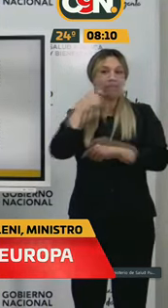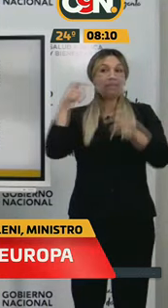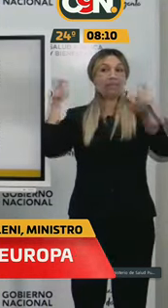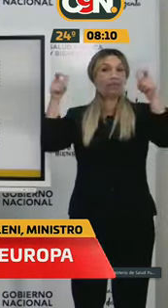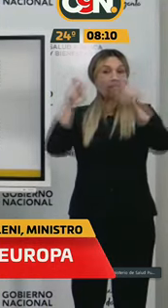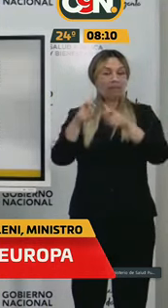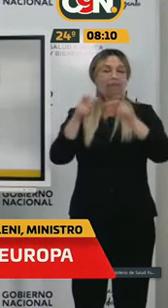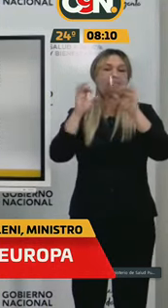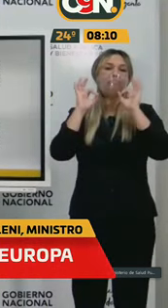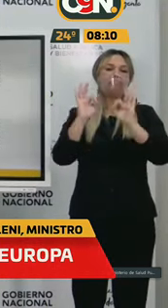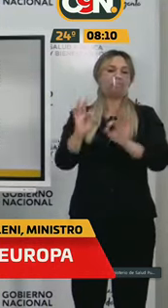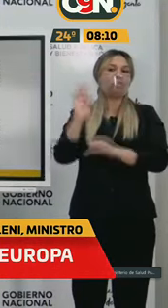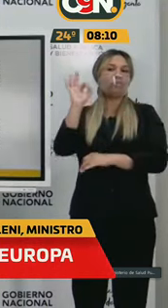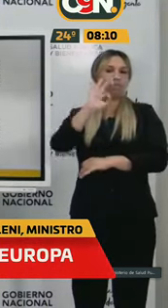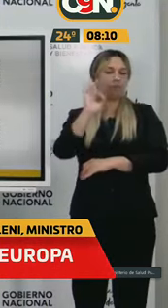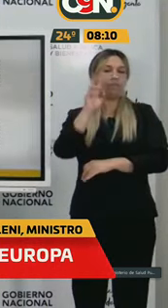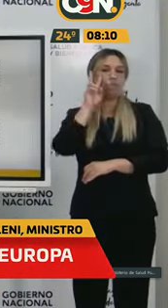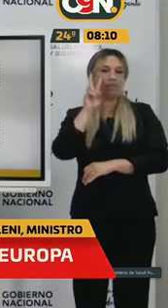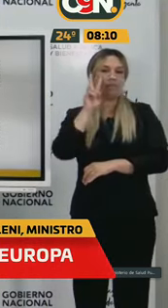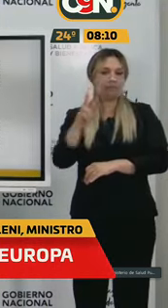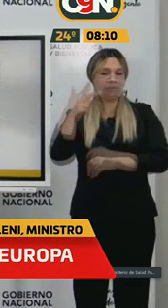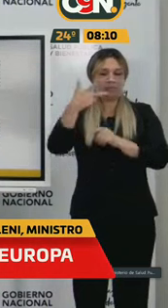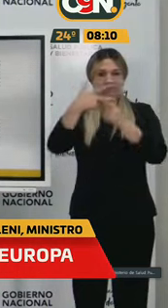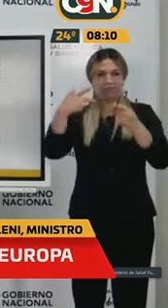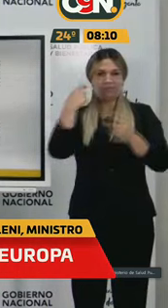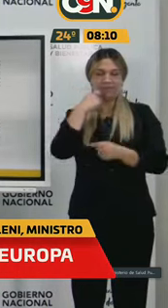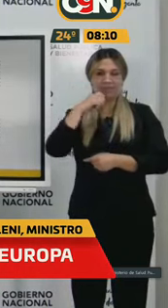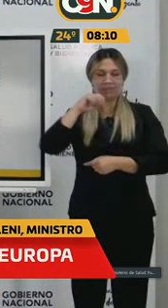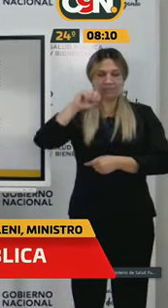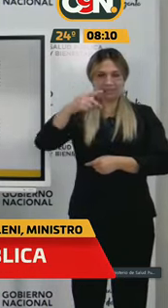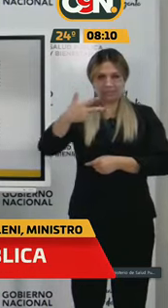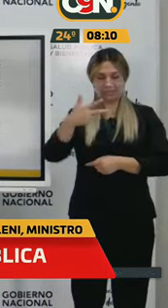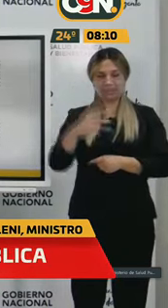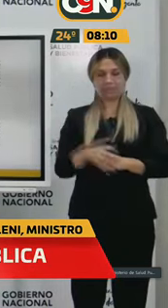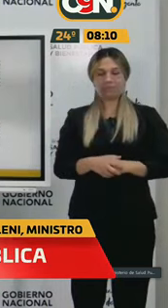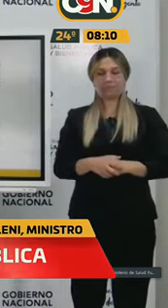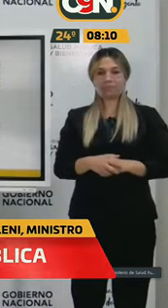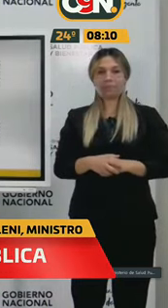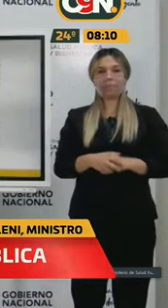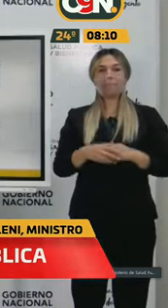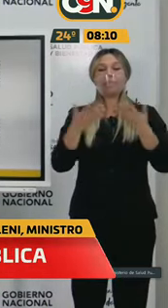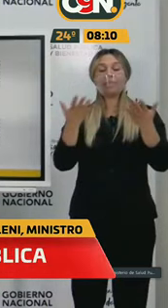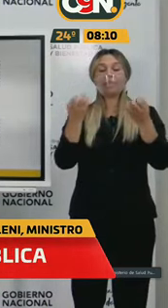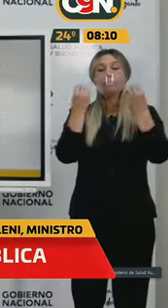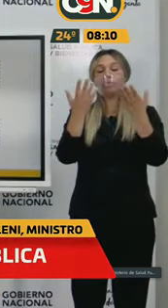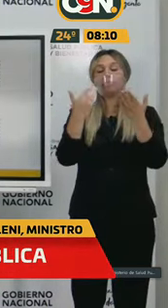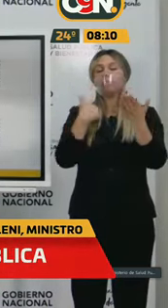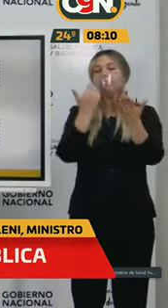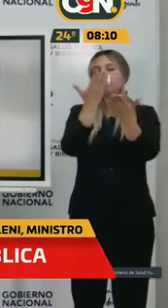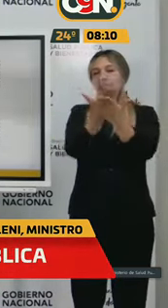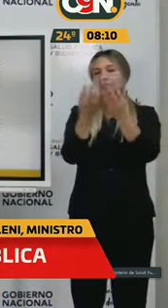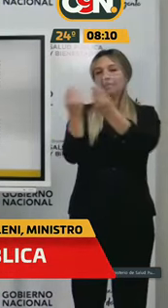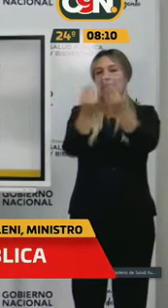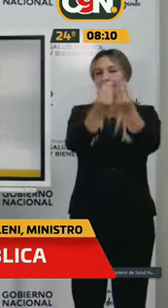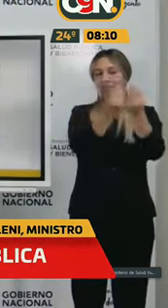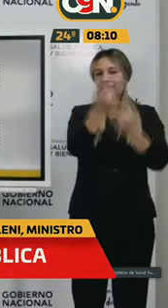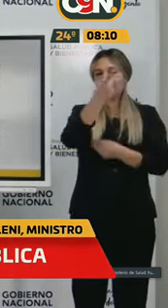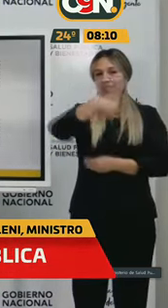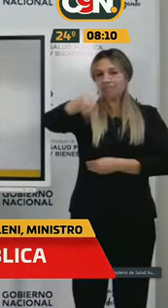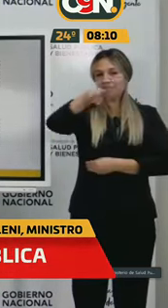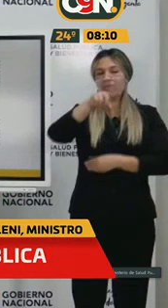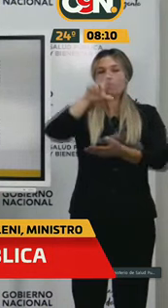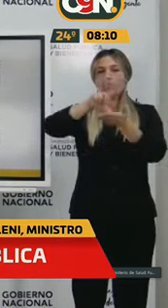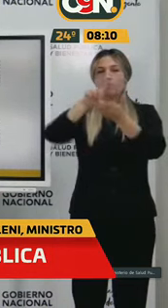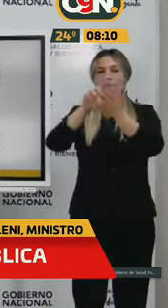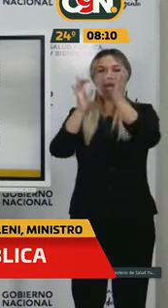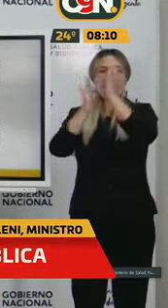¿verdad? Aquí es importante realmente una vez más poder pedir el apoyo de la ciudadanía